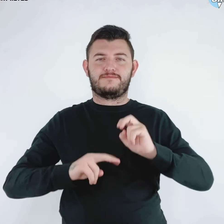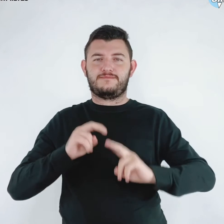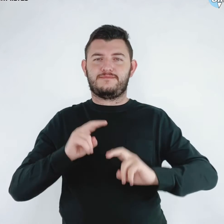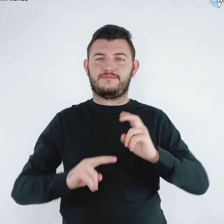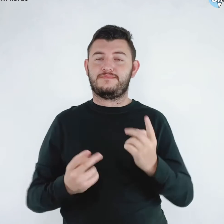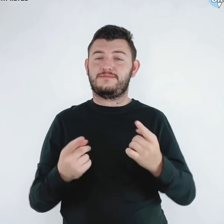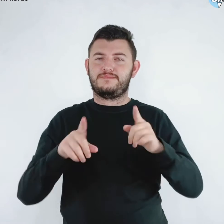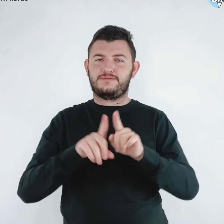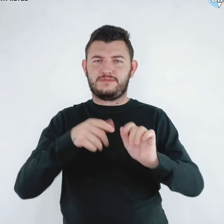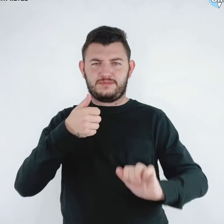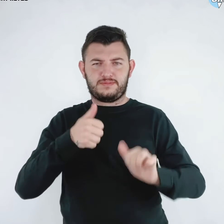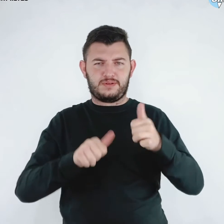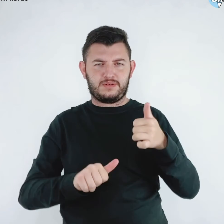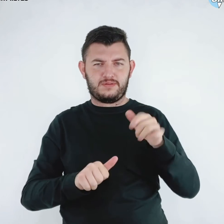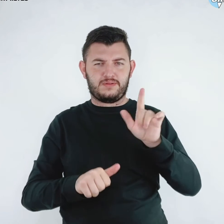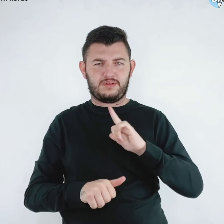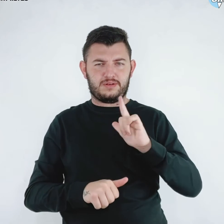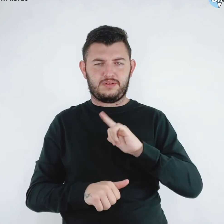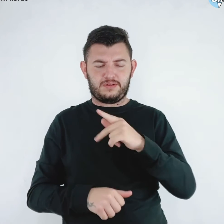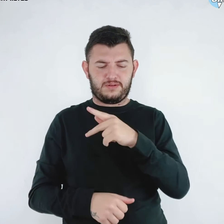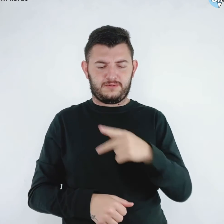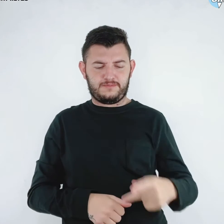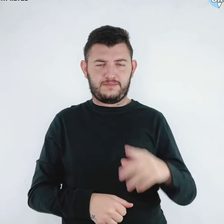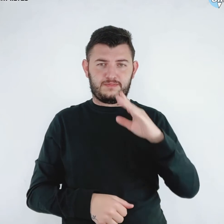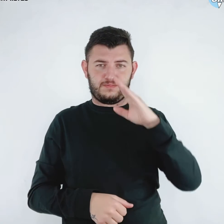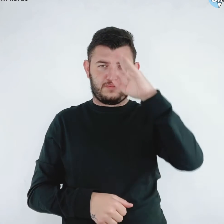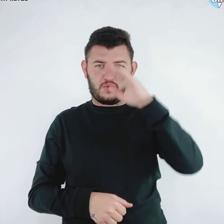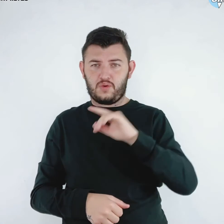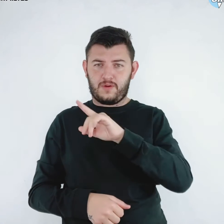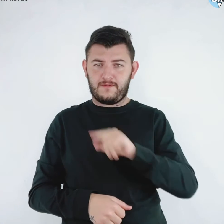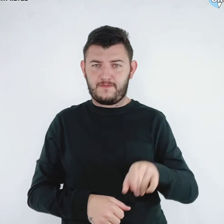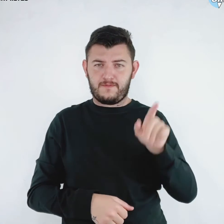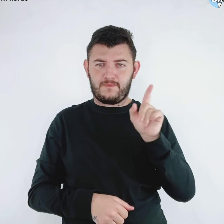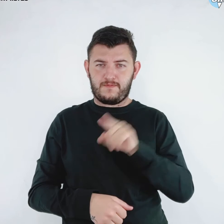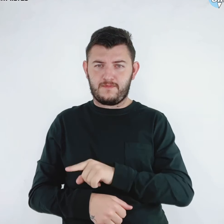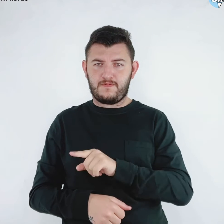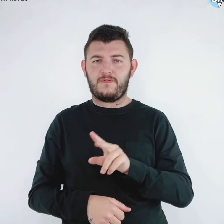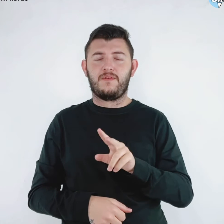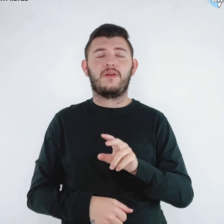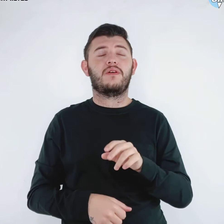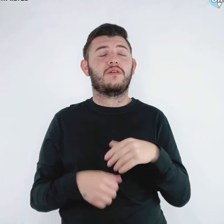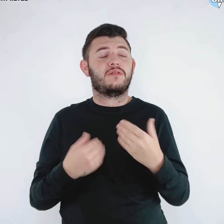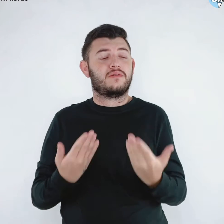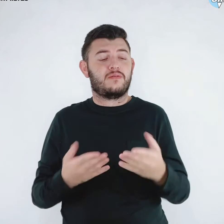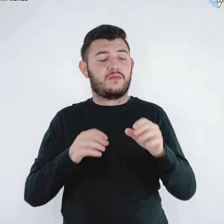e segundo sua avaliação, com os vetos do presidente Jair Bolsonaro,